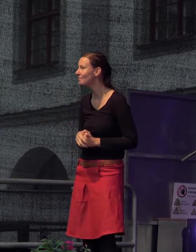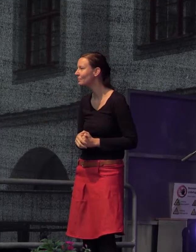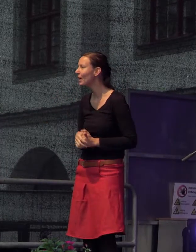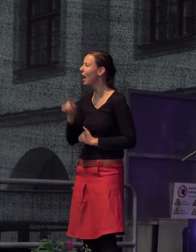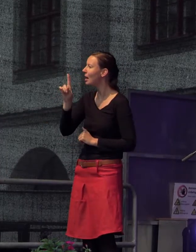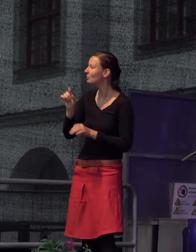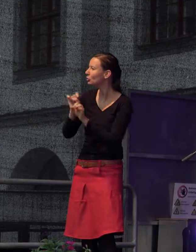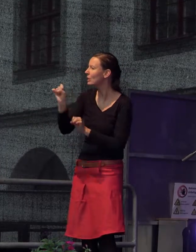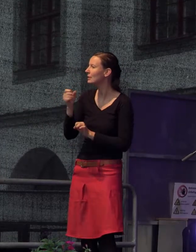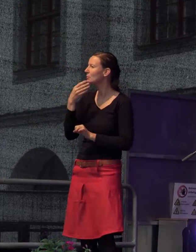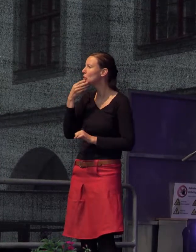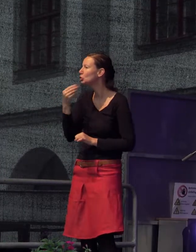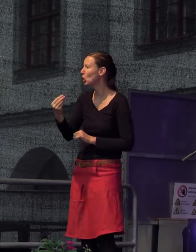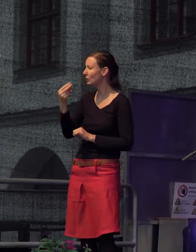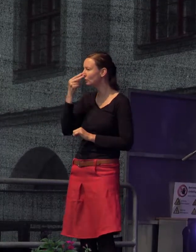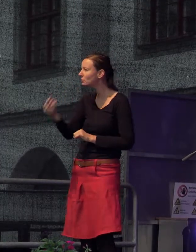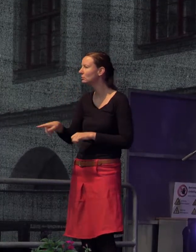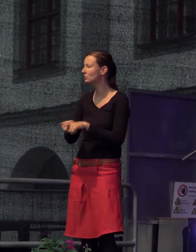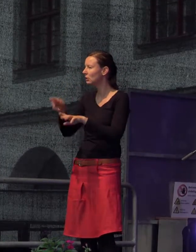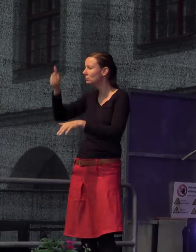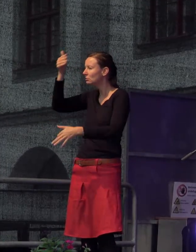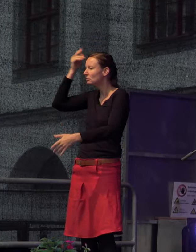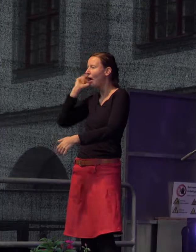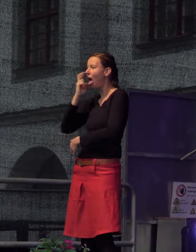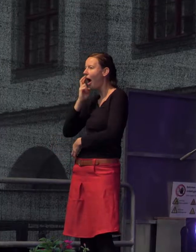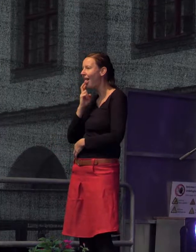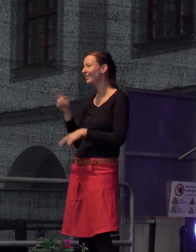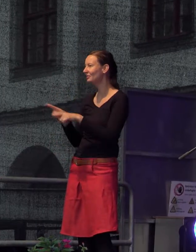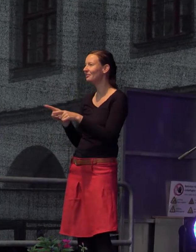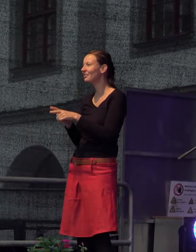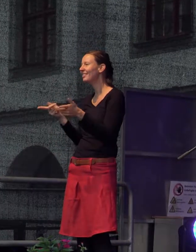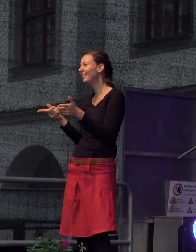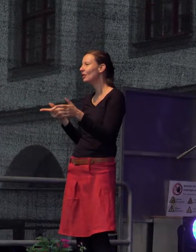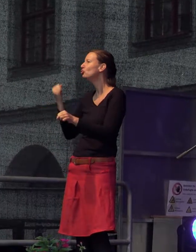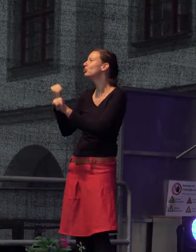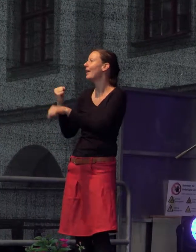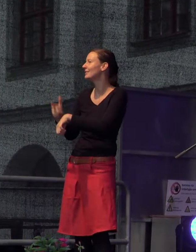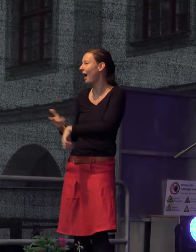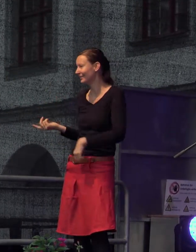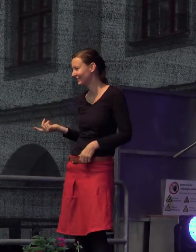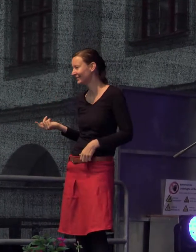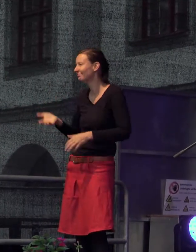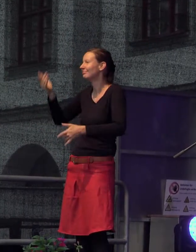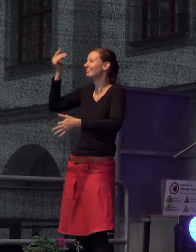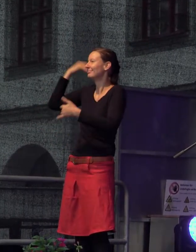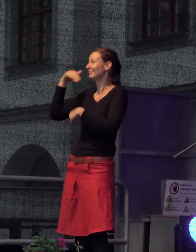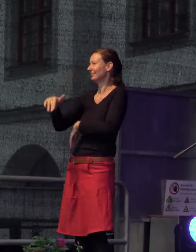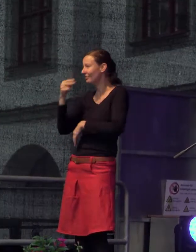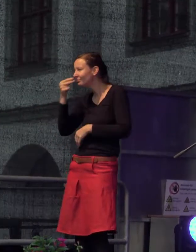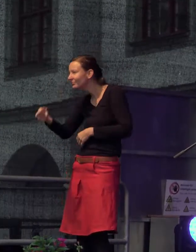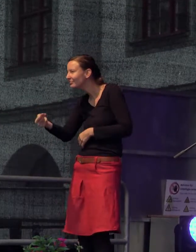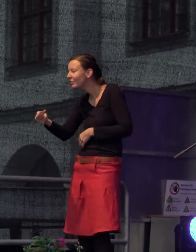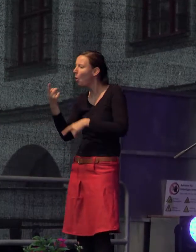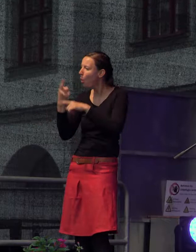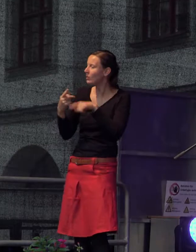ethnographische oder archaische bildwelten generiert ohne dass sie diese klar aufgelöst oder eindeutig interpretiert werden